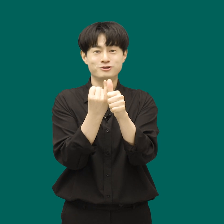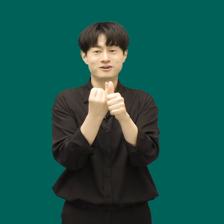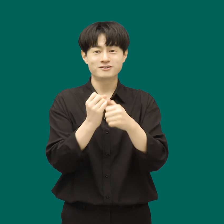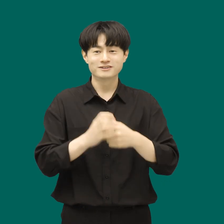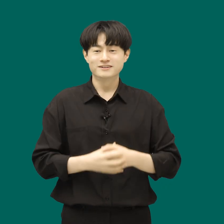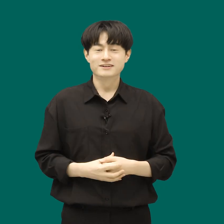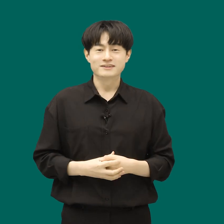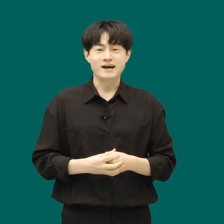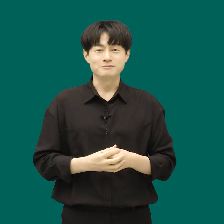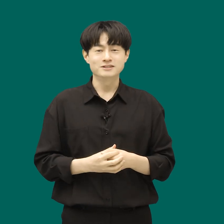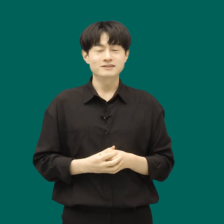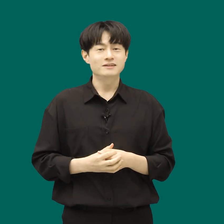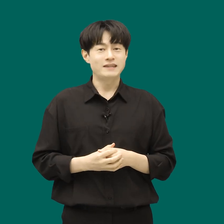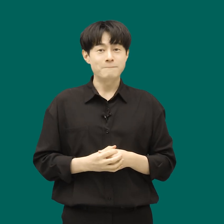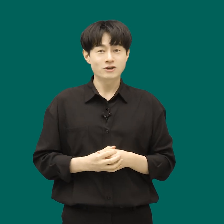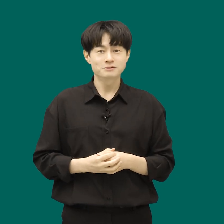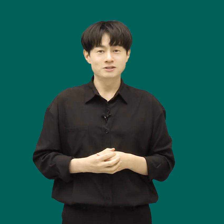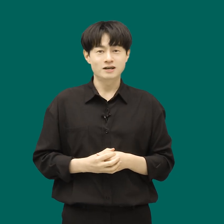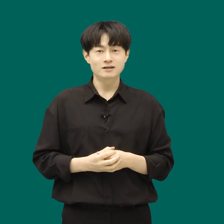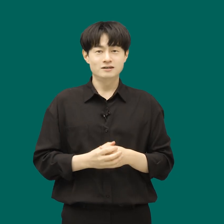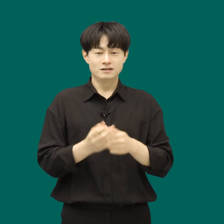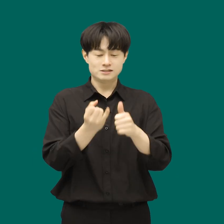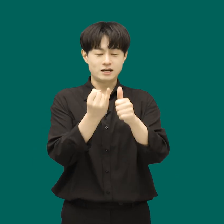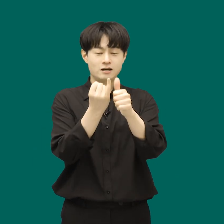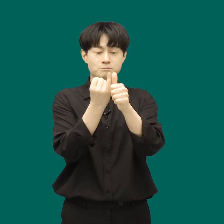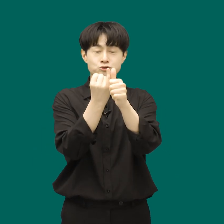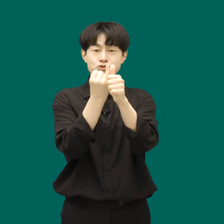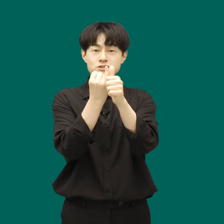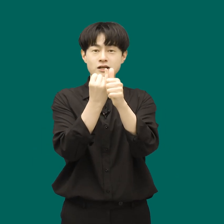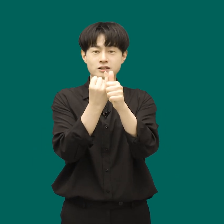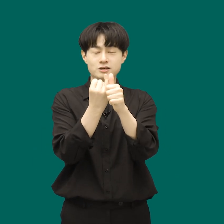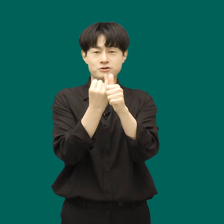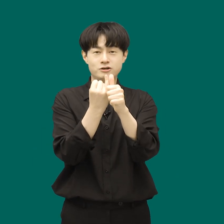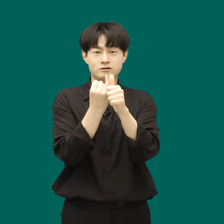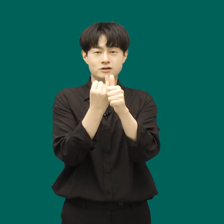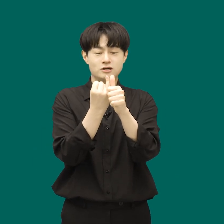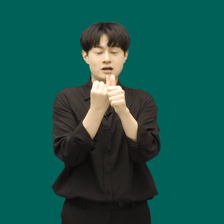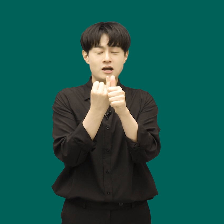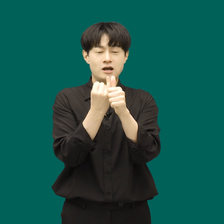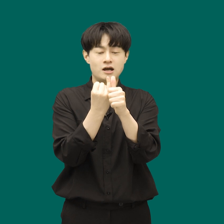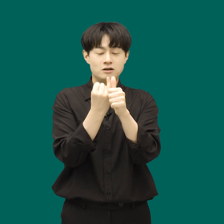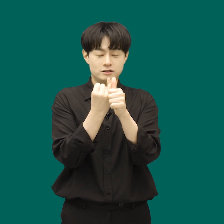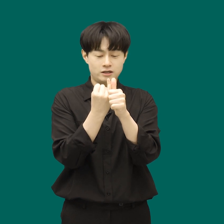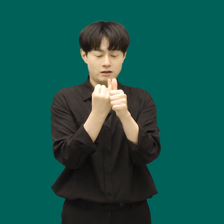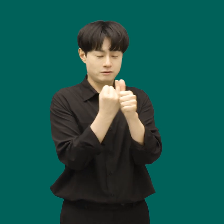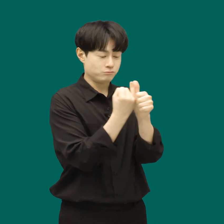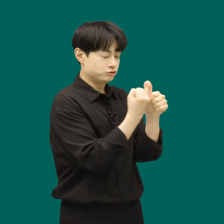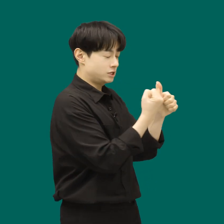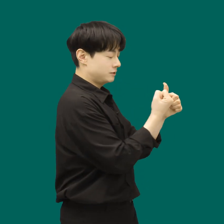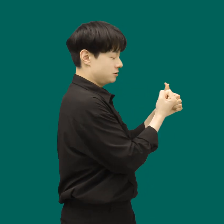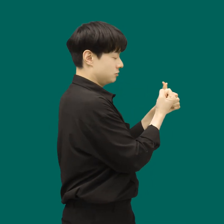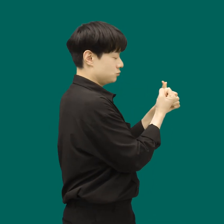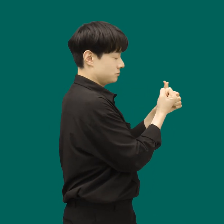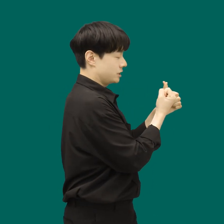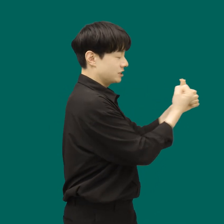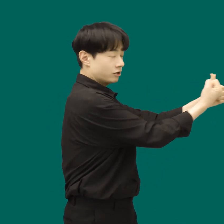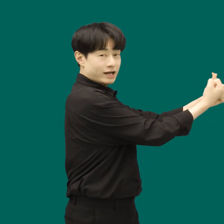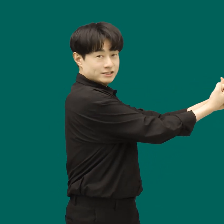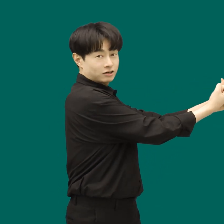부부이고요. 다음은 남편입니다. 자, 붙은 상태에서요. 이게 붙은 상태에서 제가 이렇게 하진 않거든요,